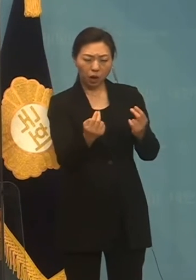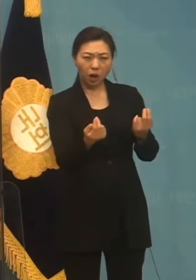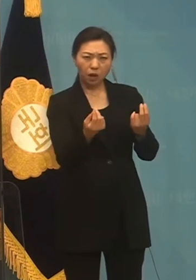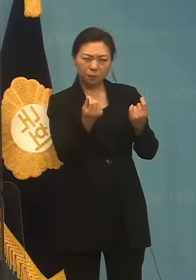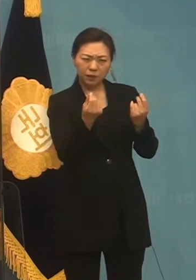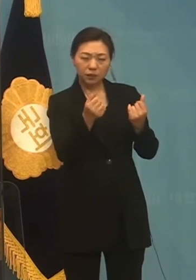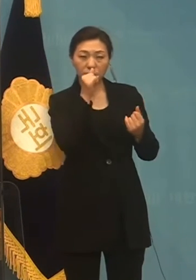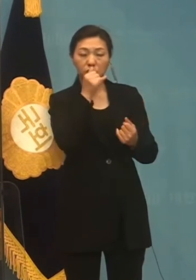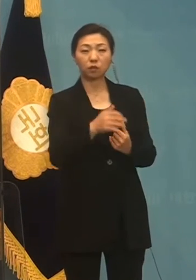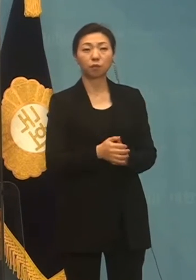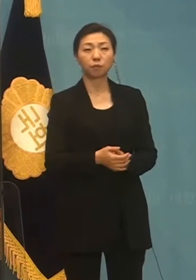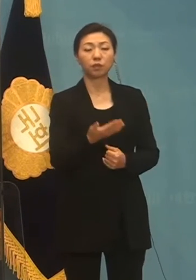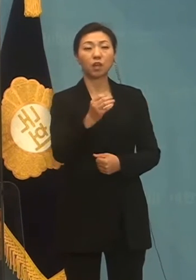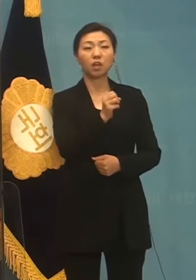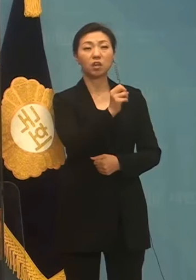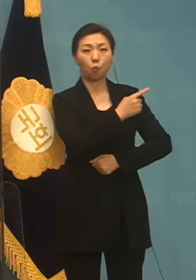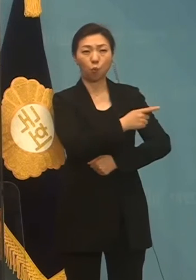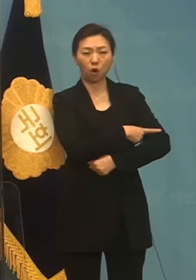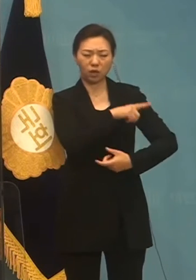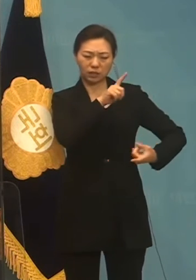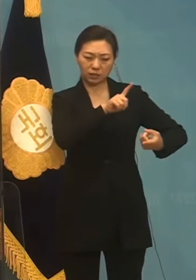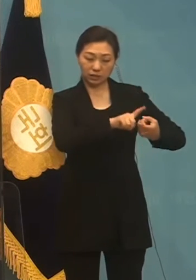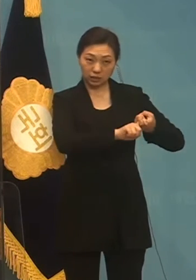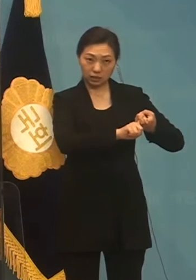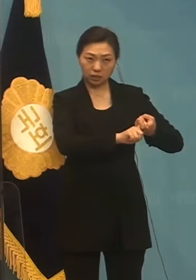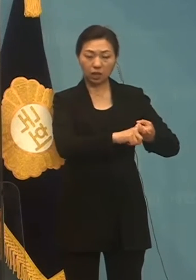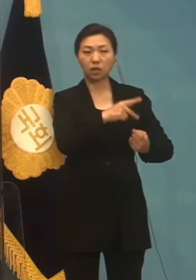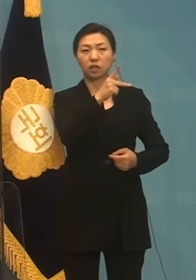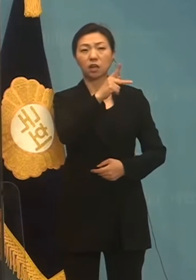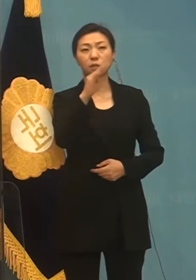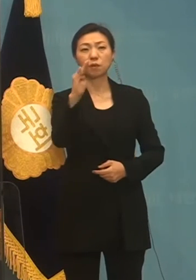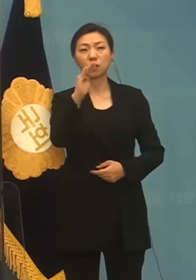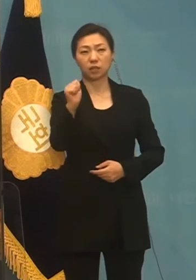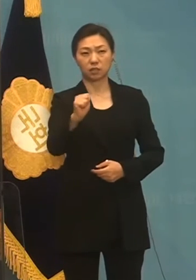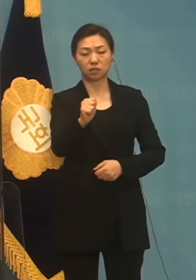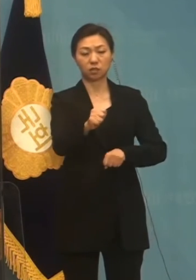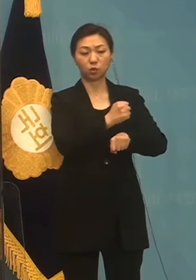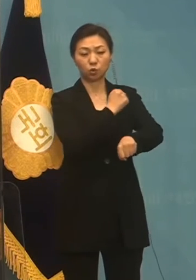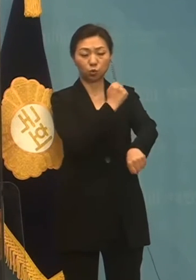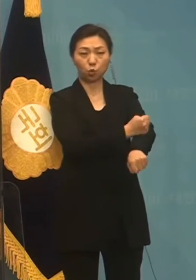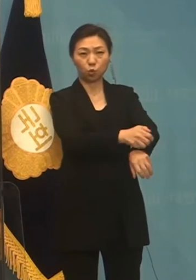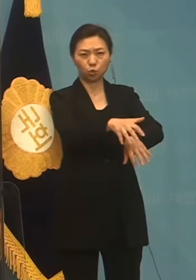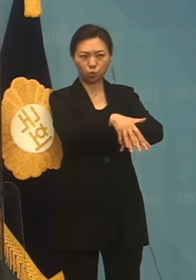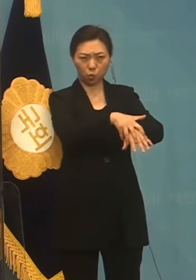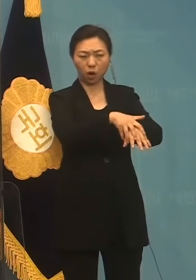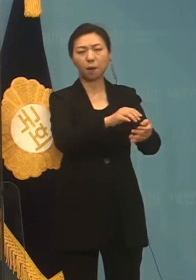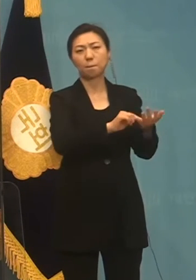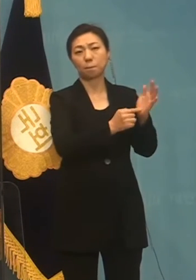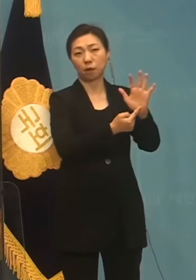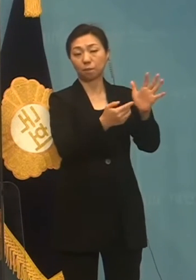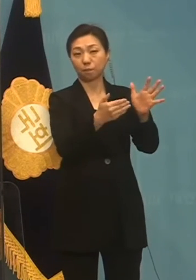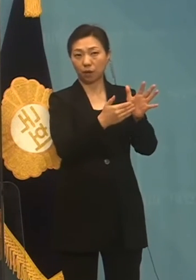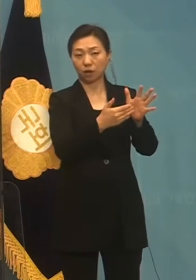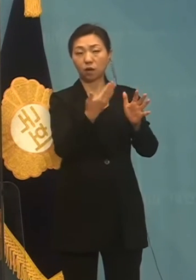이것도 친여 성향인 KBS 노조 본부의 발표다. 그런데